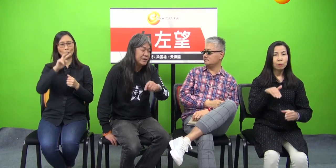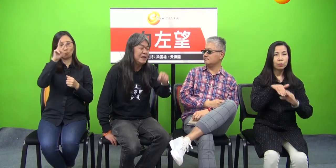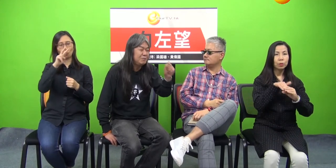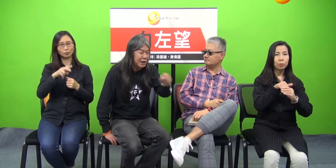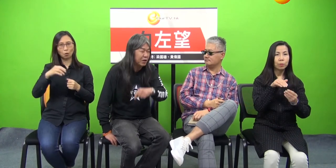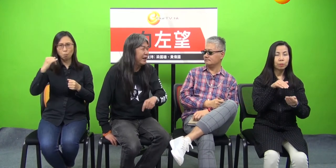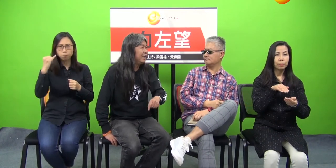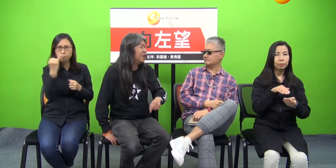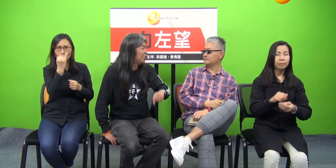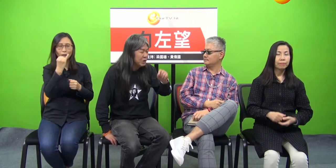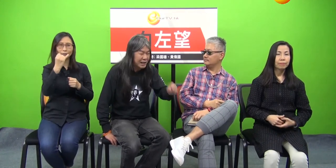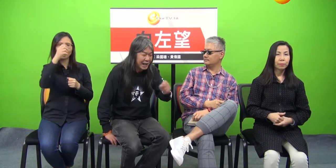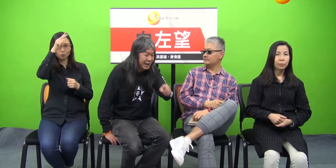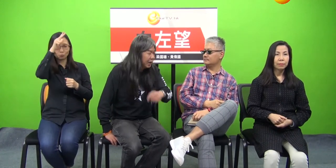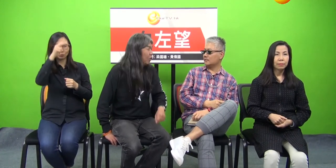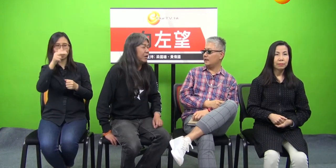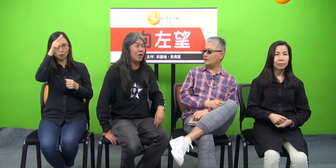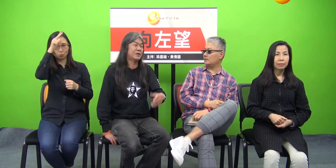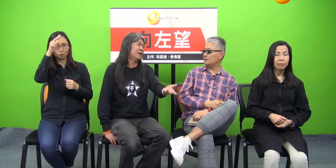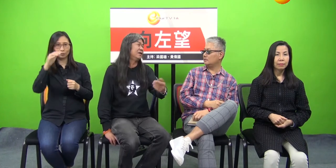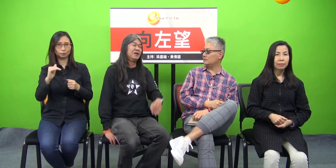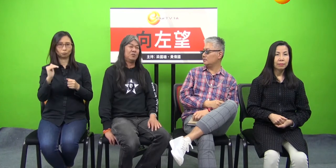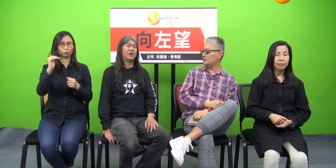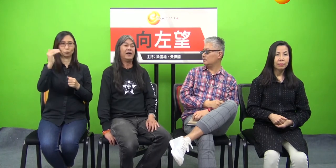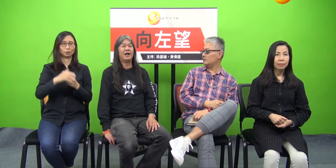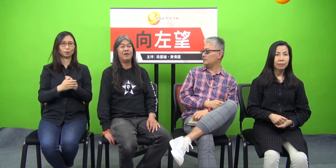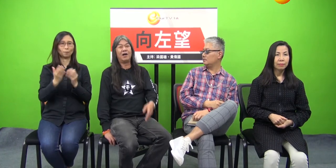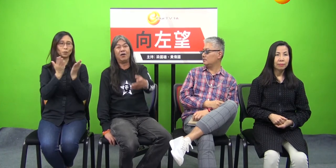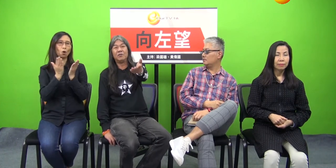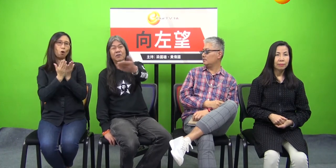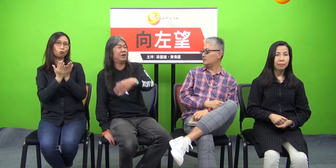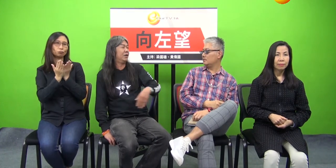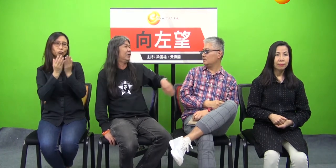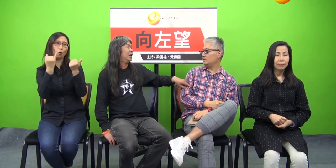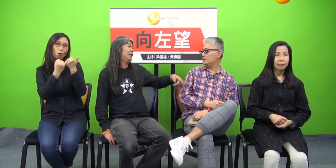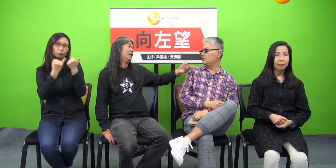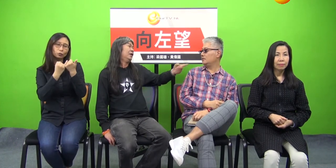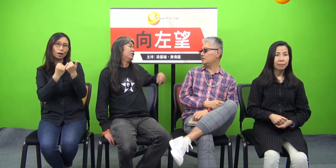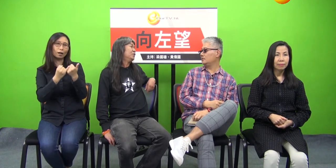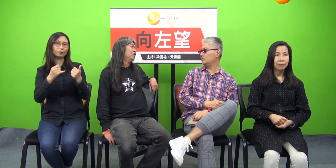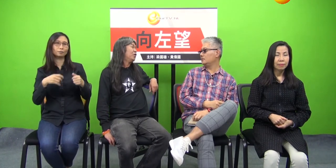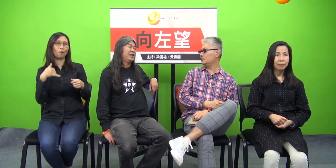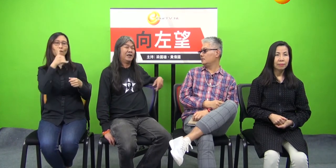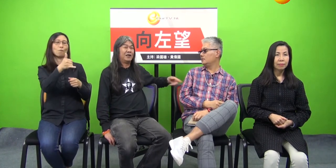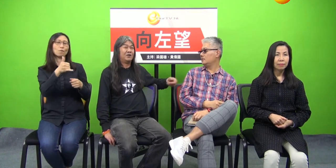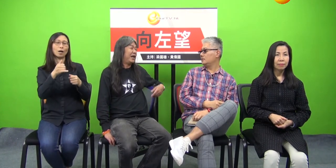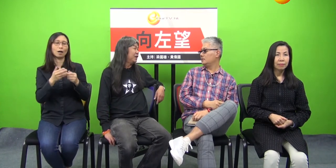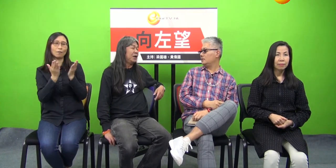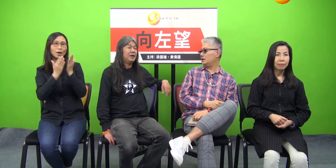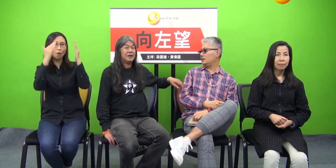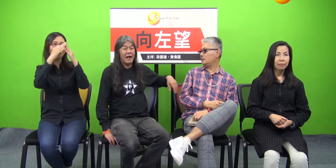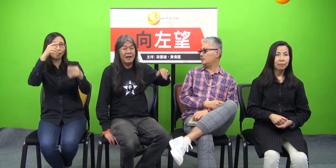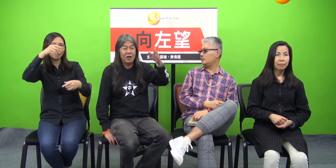啦 ，cheap 啲嘅落嚟，官階更加高，因為學生冇計啦，翻學咁啊，喂，你想唔想撈先？你一定要聽